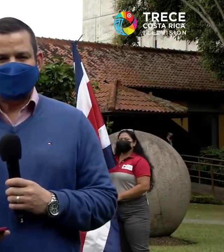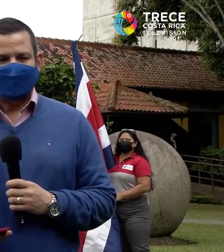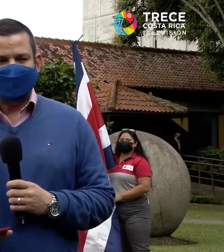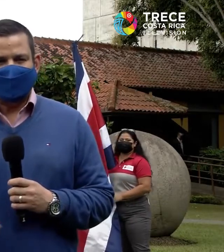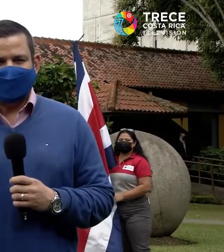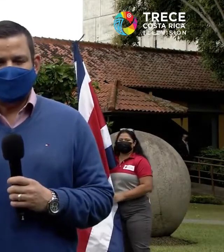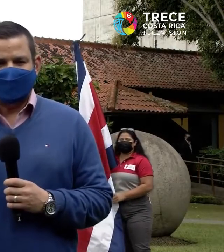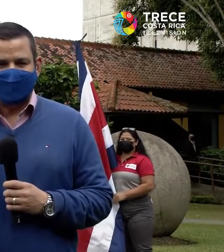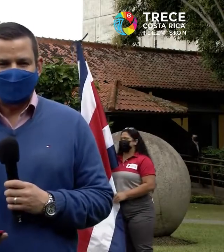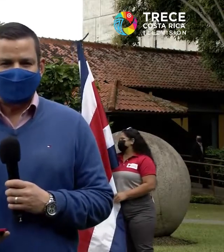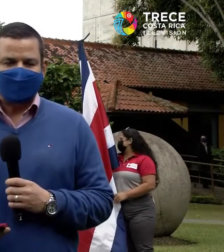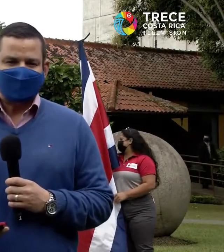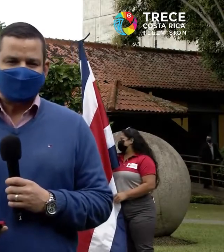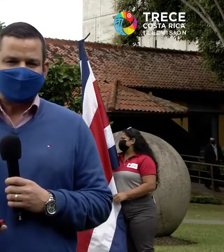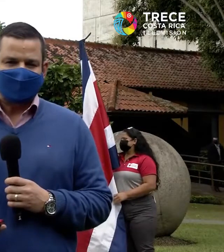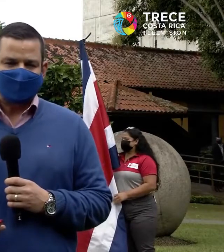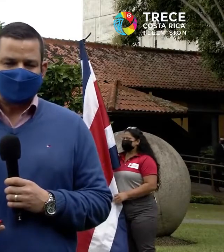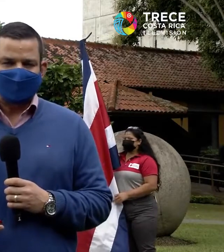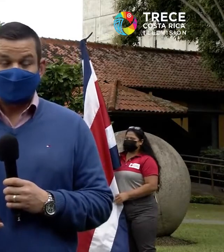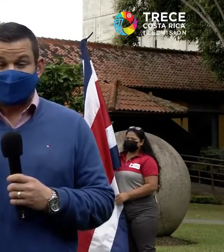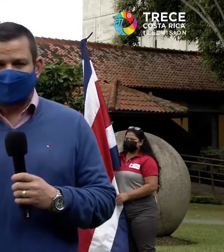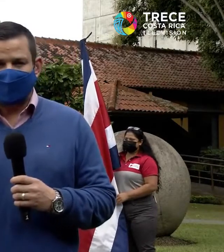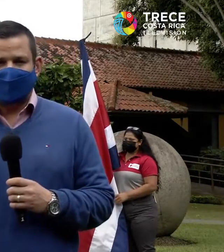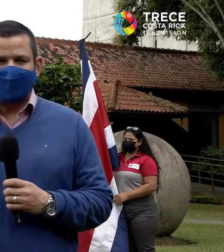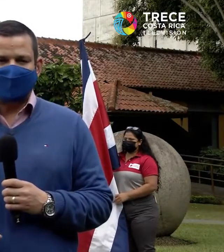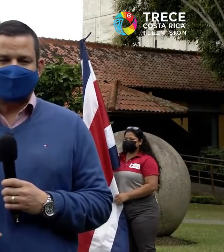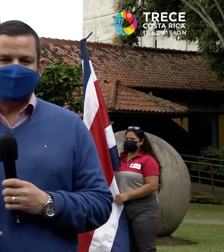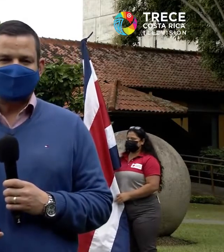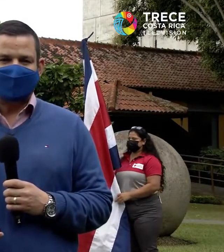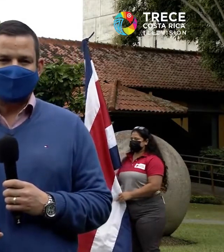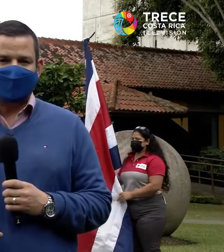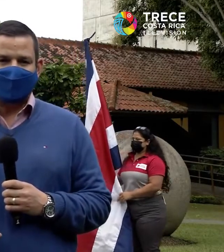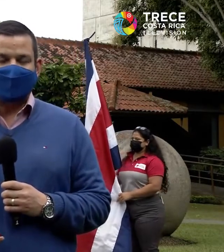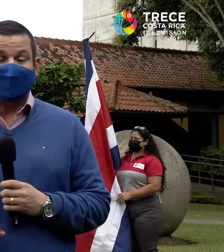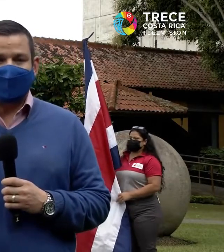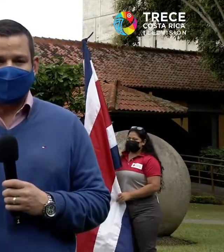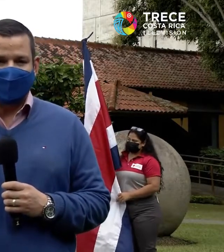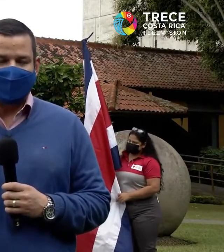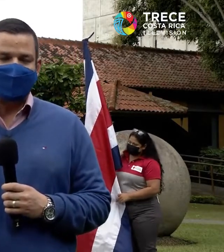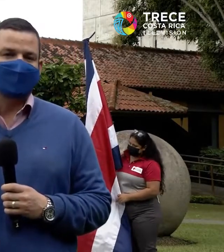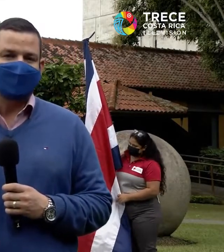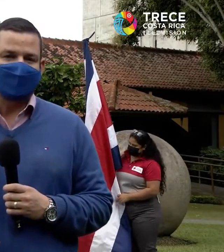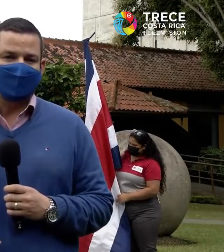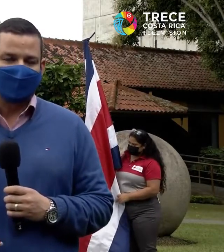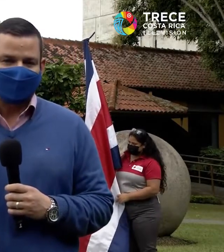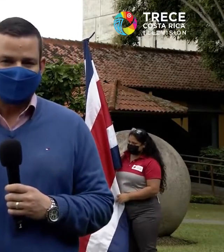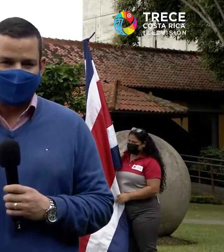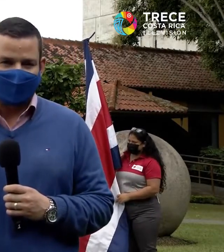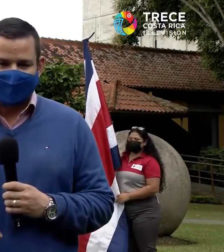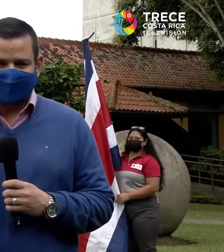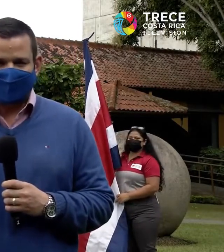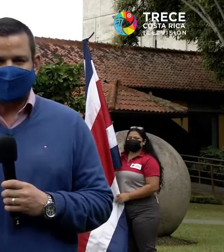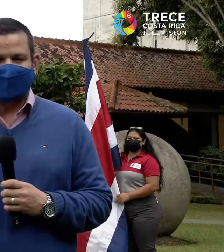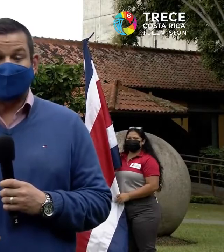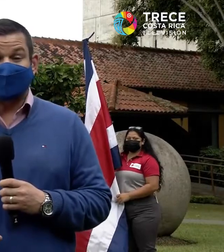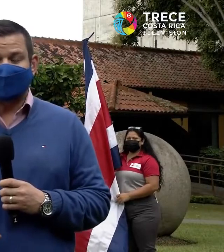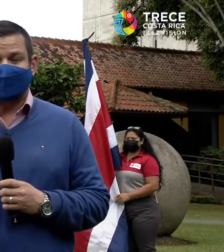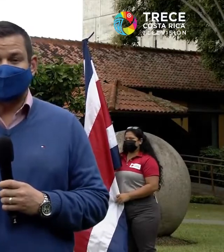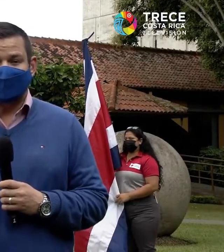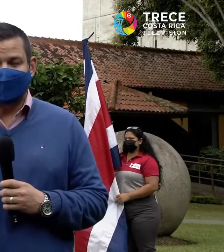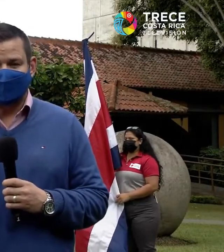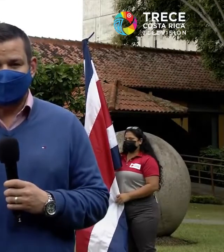Muy buenos días, amigos televidentes de Canal 13. Nosotros estamos ubicados este día en el Museo Nacional. Estamos